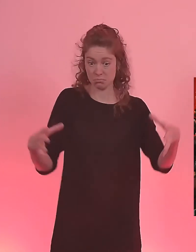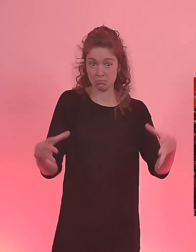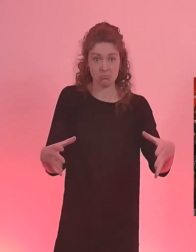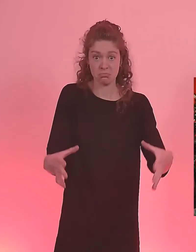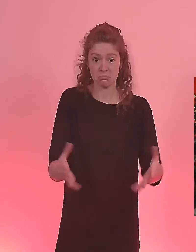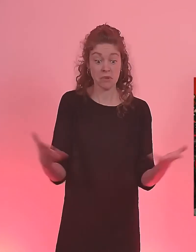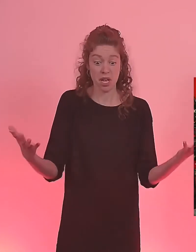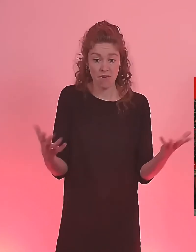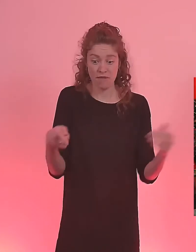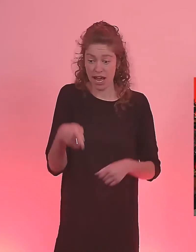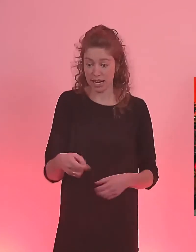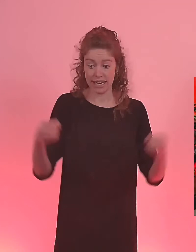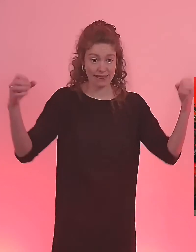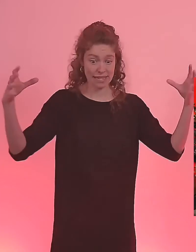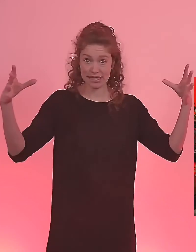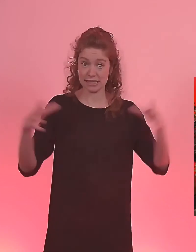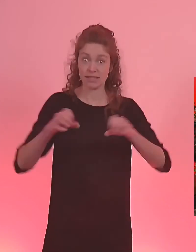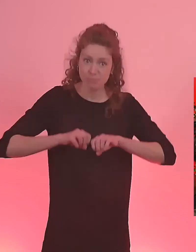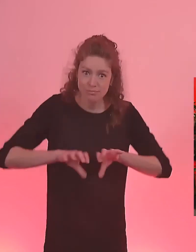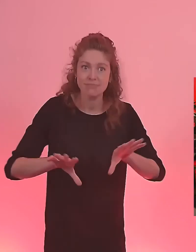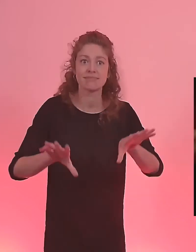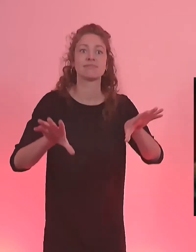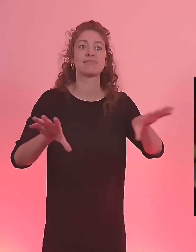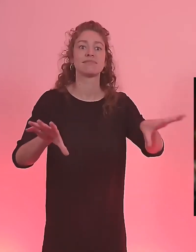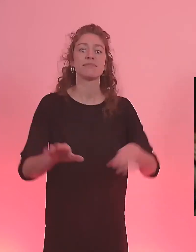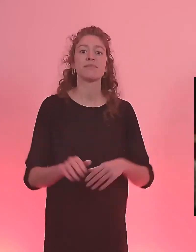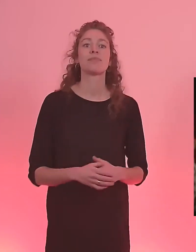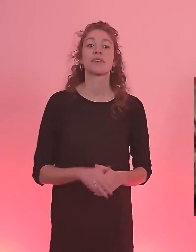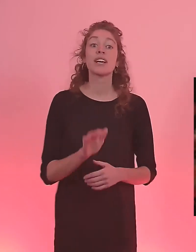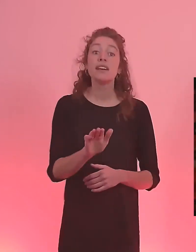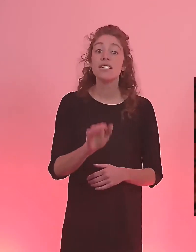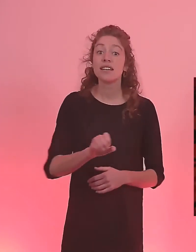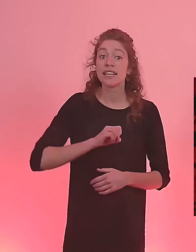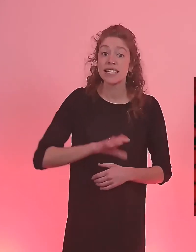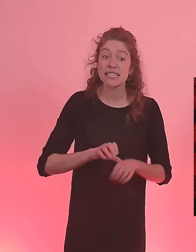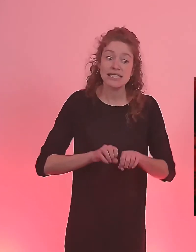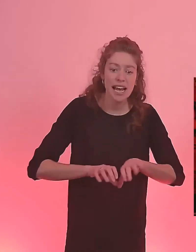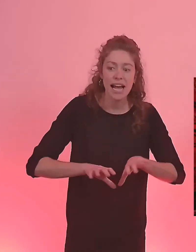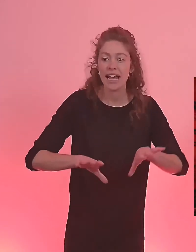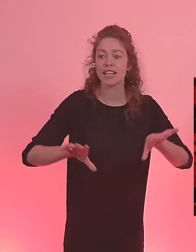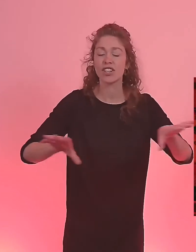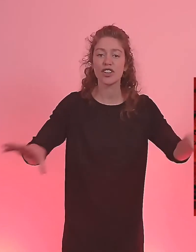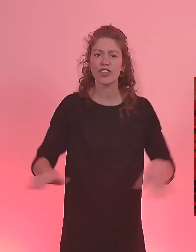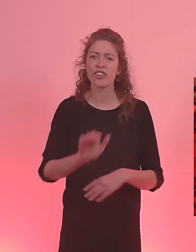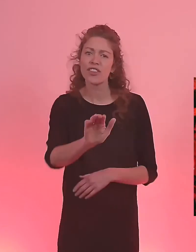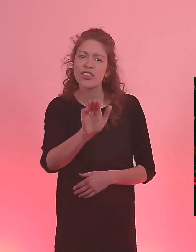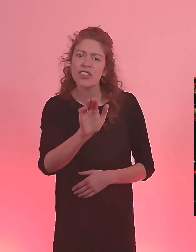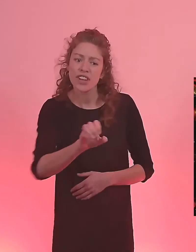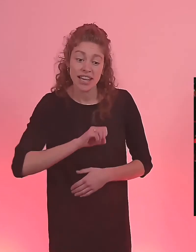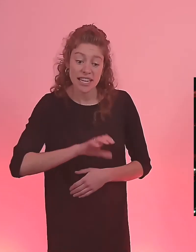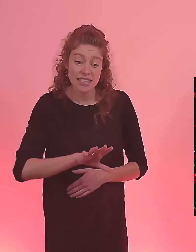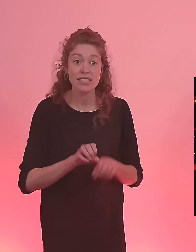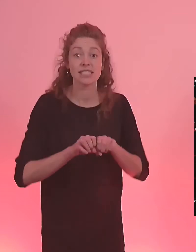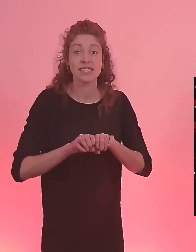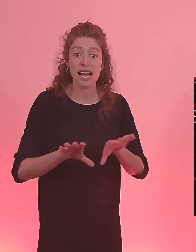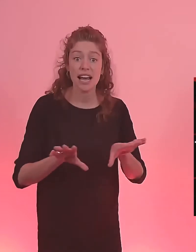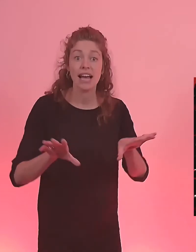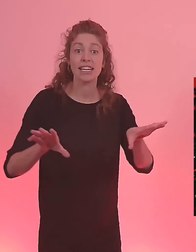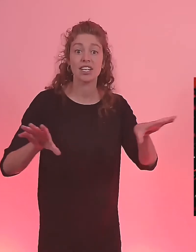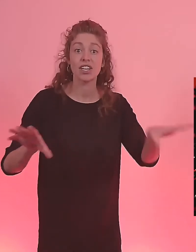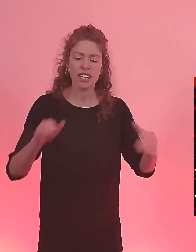meer is. Waar geen licht meer is. Laat je licht maar schijnen. Laat je licht